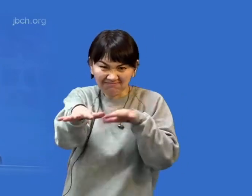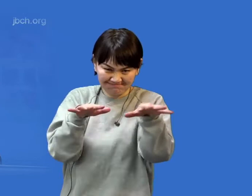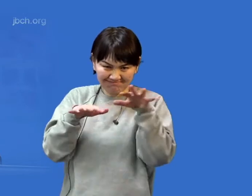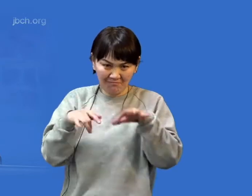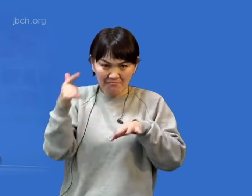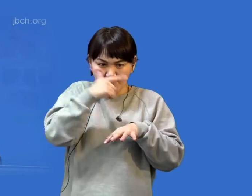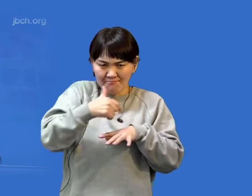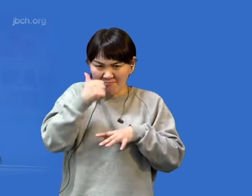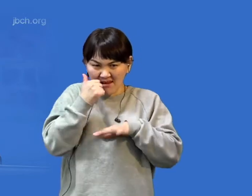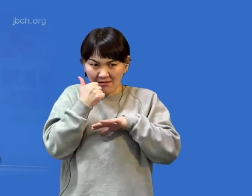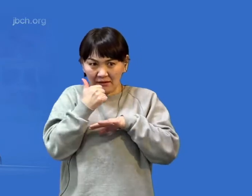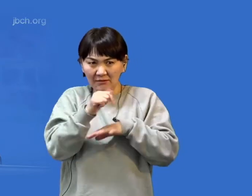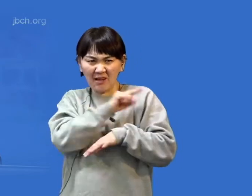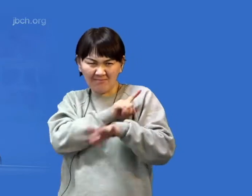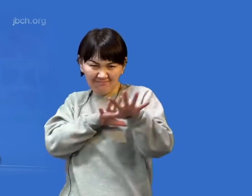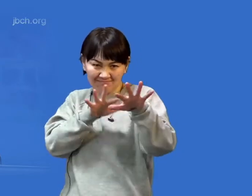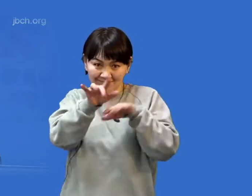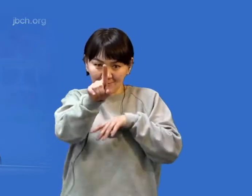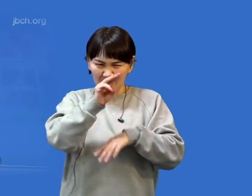өөрийгөө дасгалжуулдаг аж.